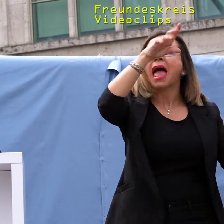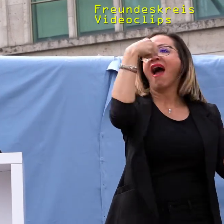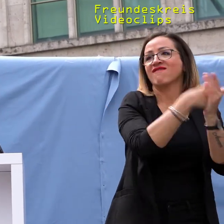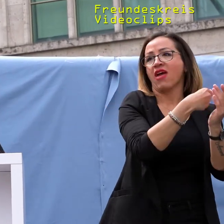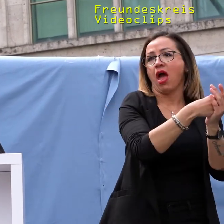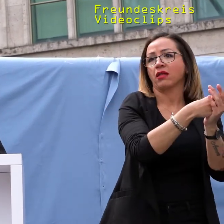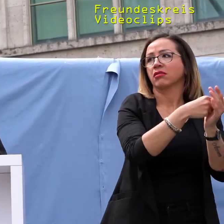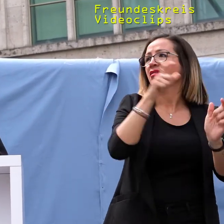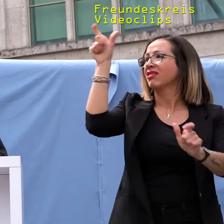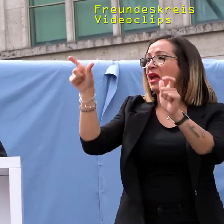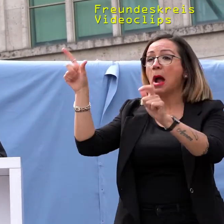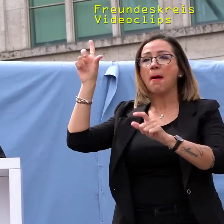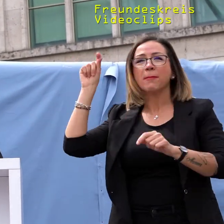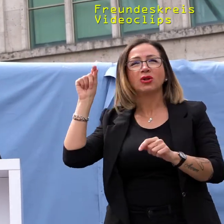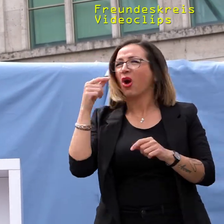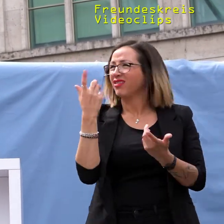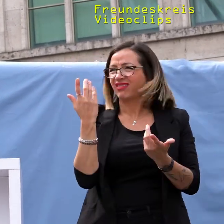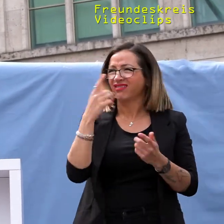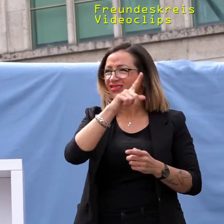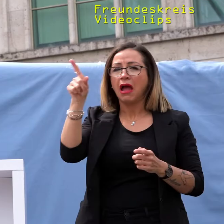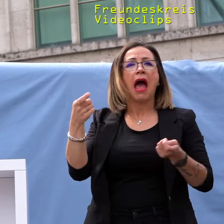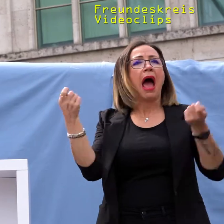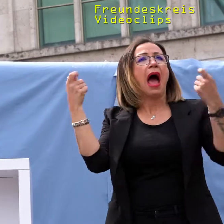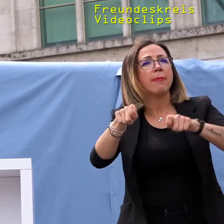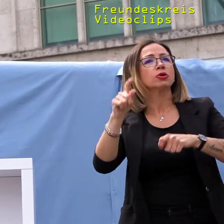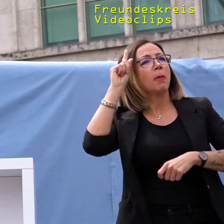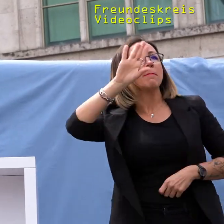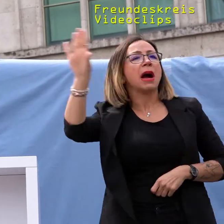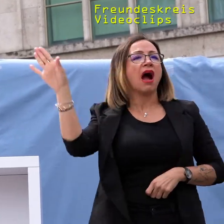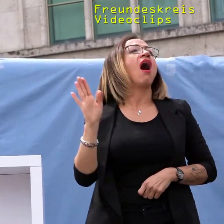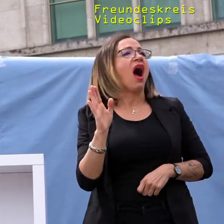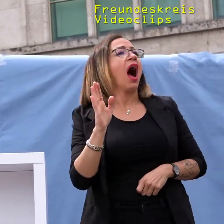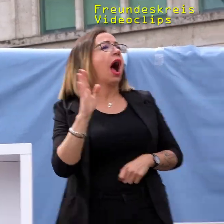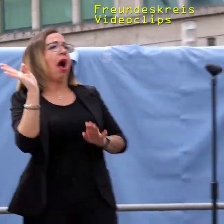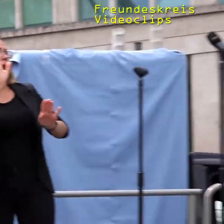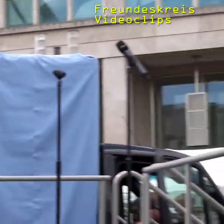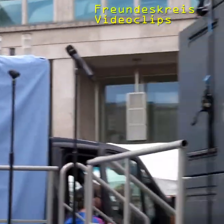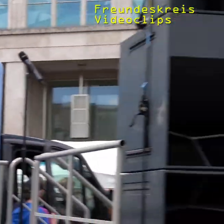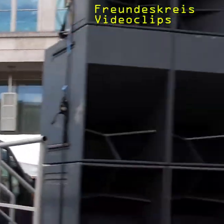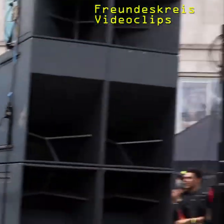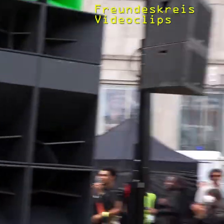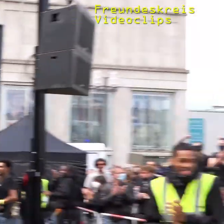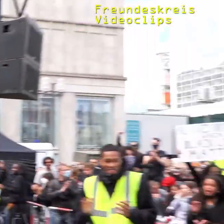logische Schlussfolgerung nicht ihre Stärke ist und dass der Diskurs mit ihnen zu nichts führt.